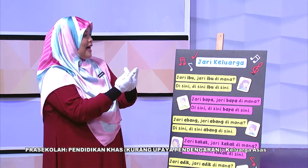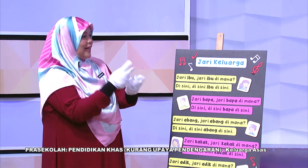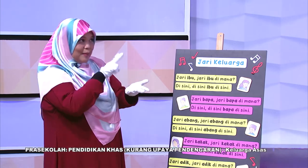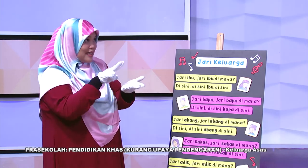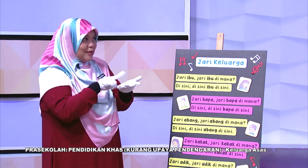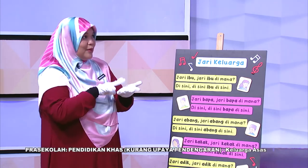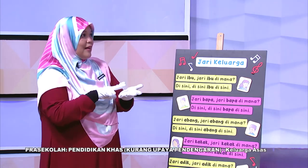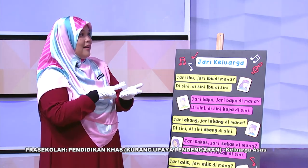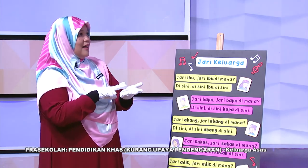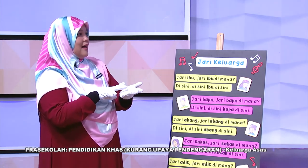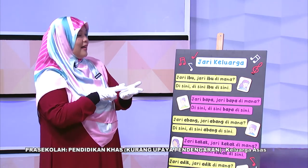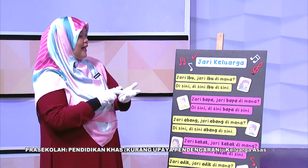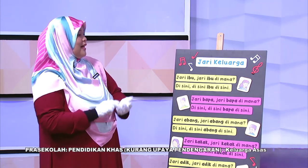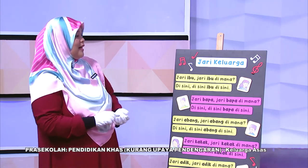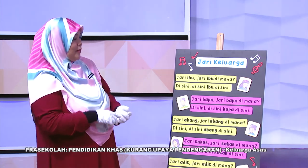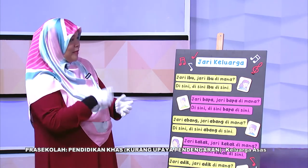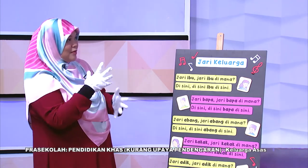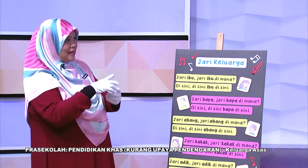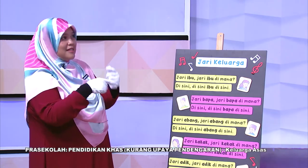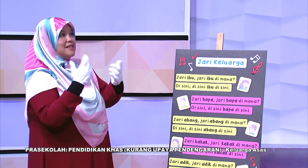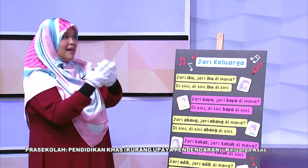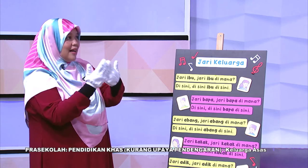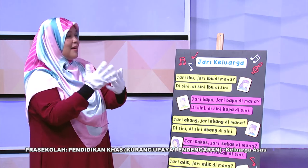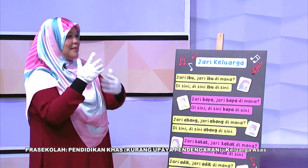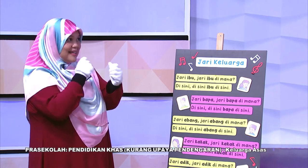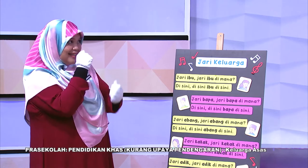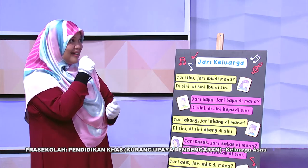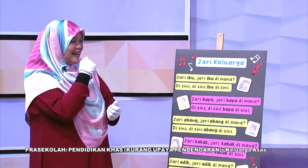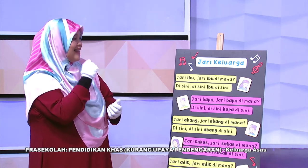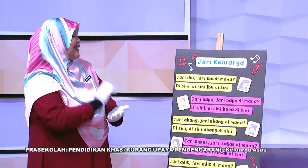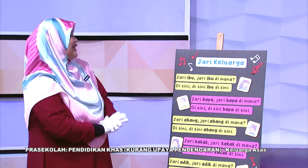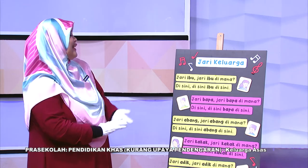kita baca dulu lah boleh nyanyi nggak